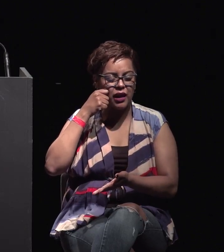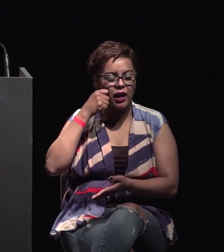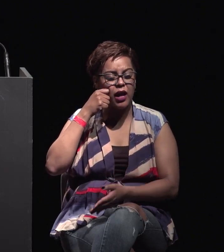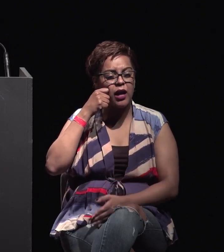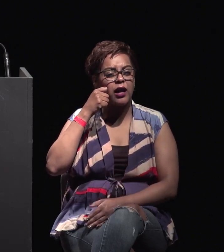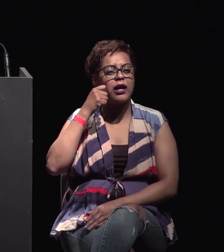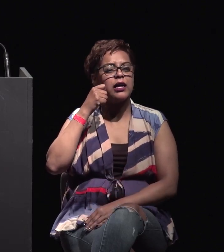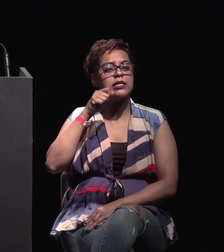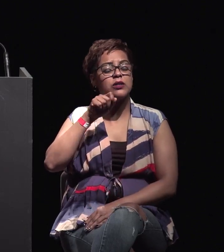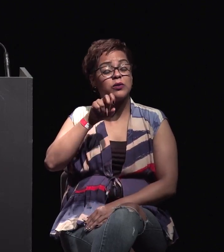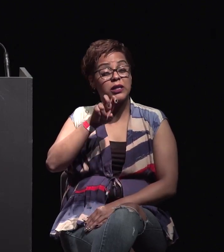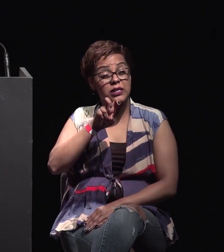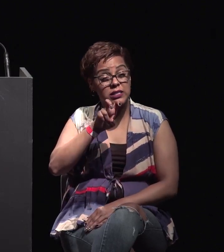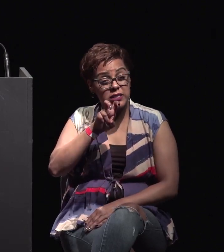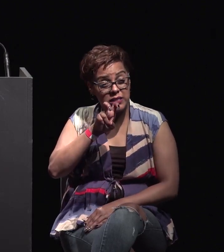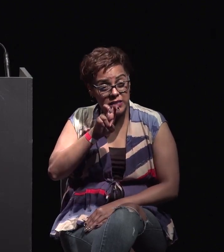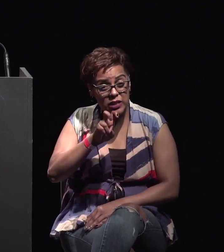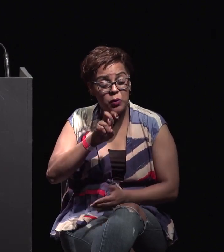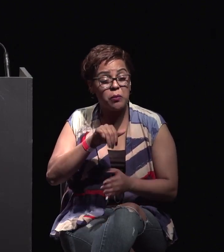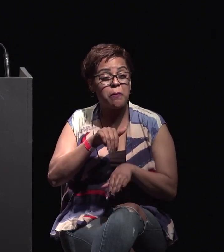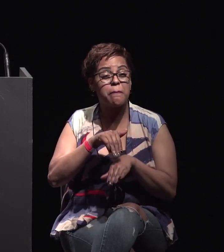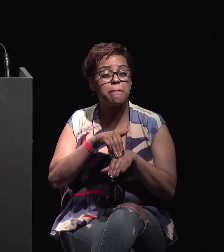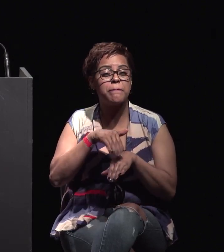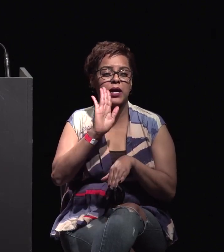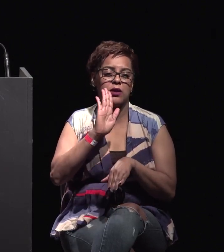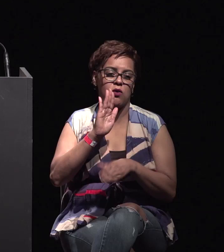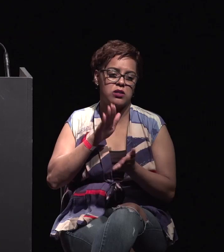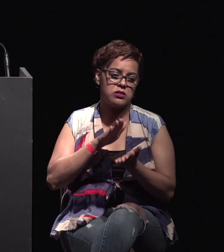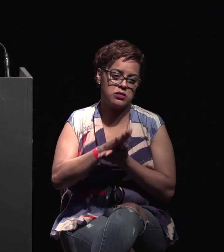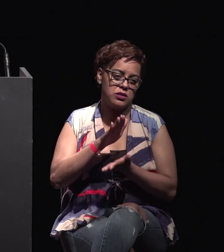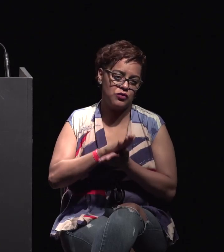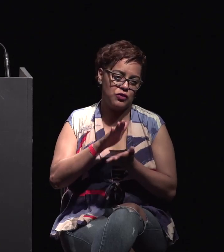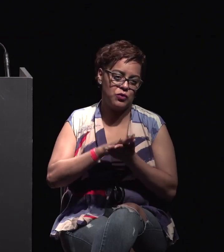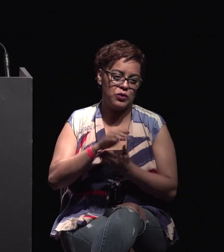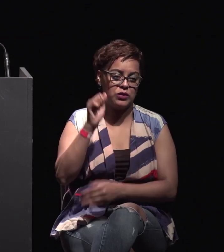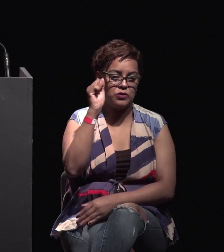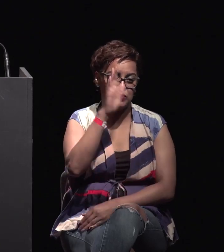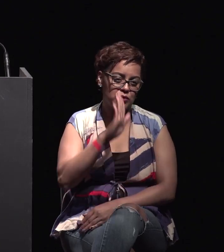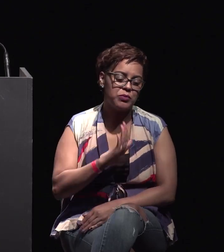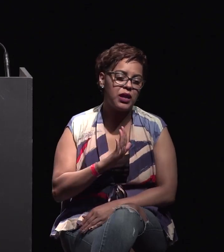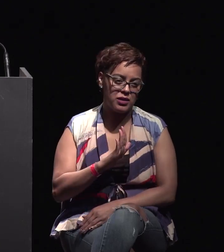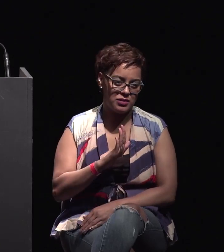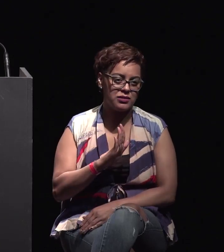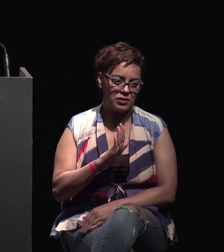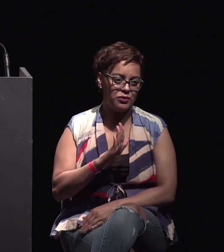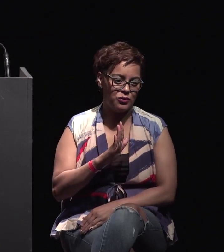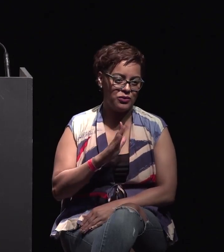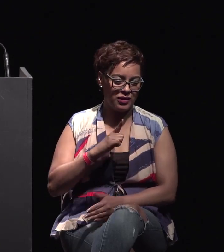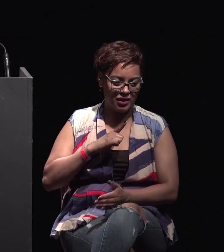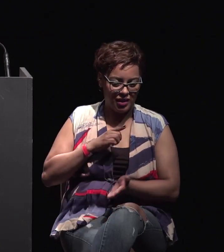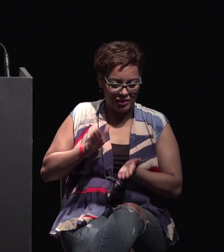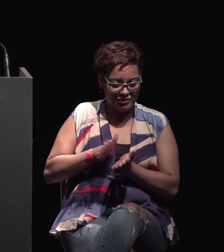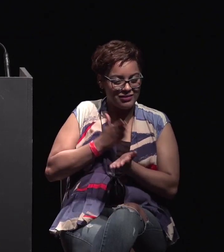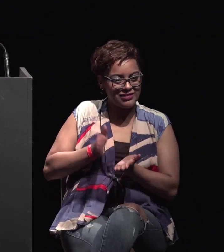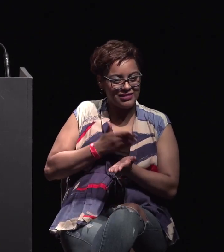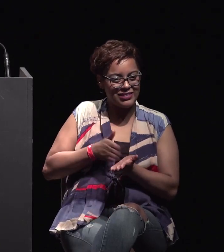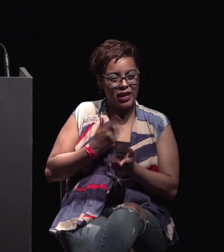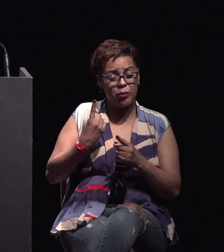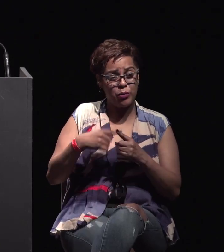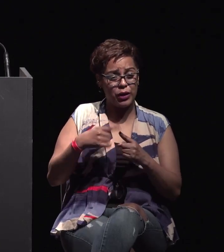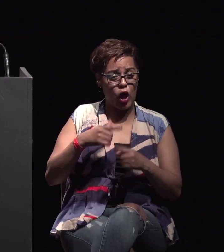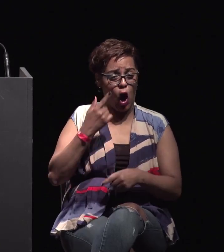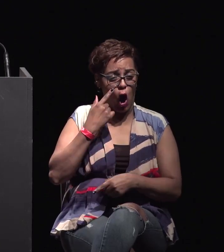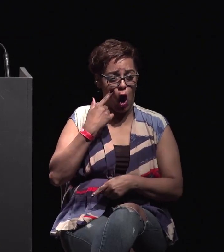5 maiores editoras do país. E isso diz muita coisa em termos de